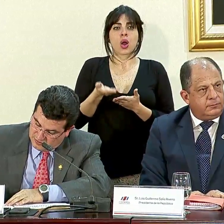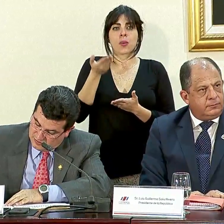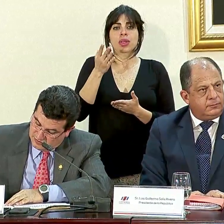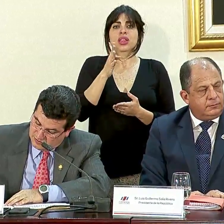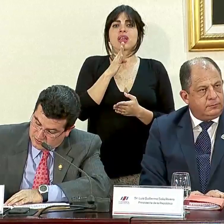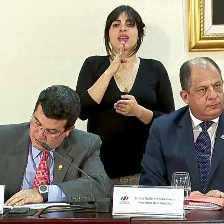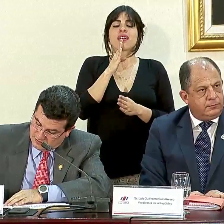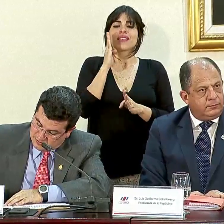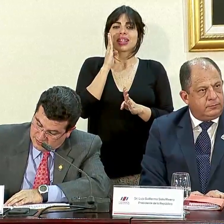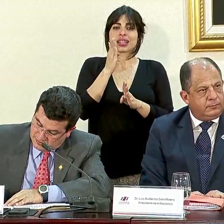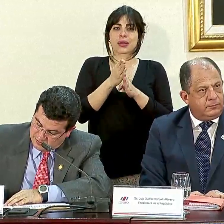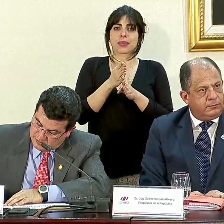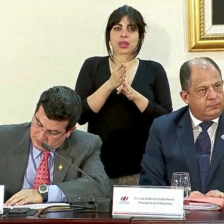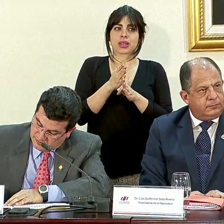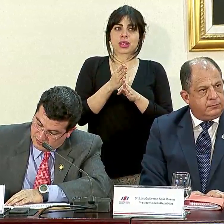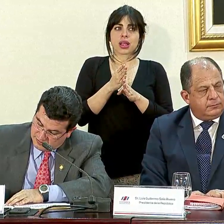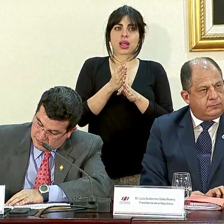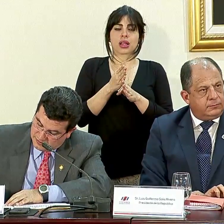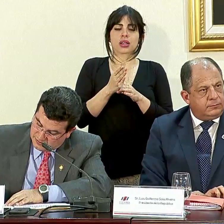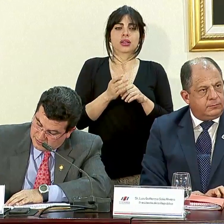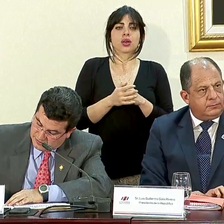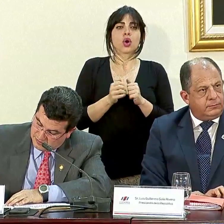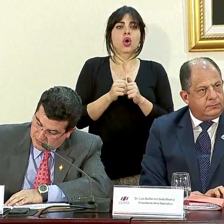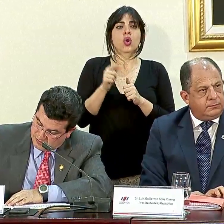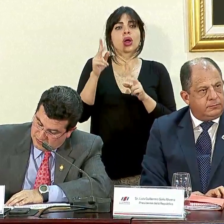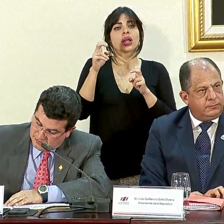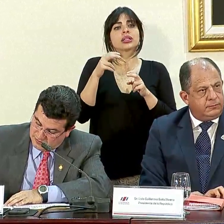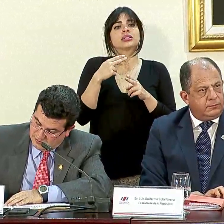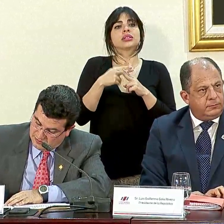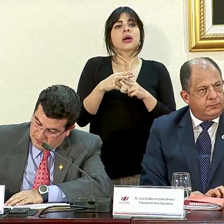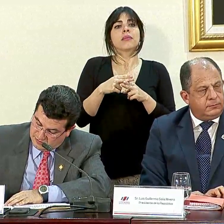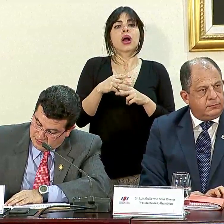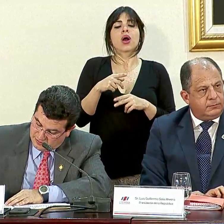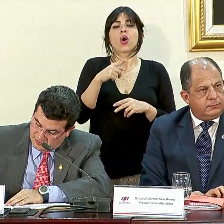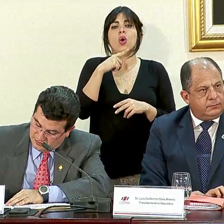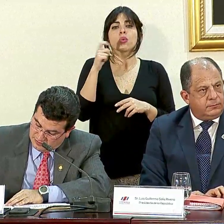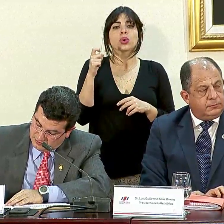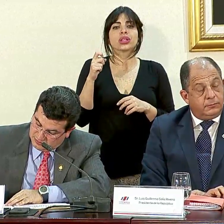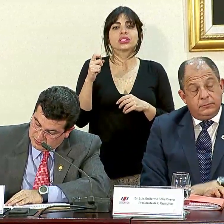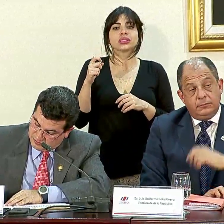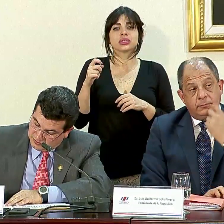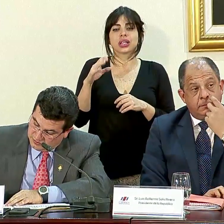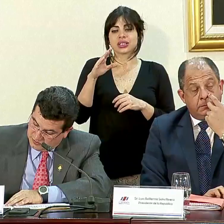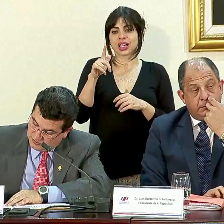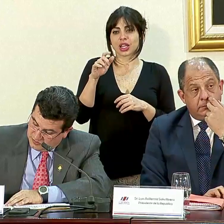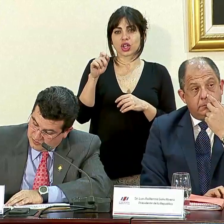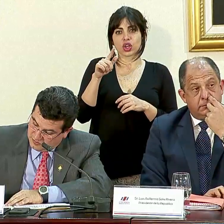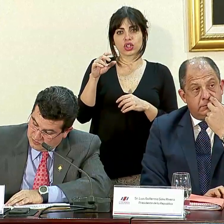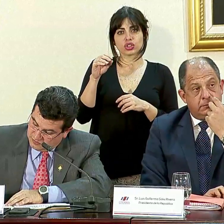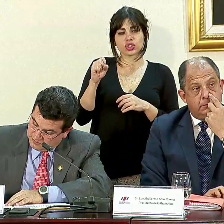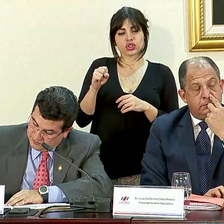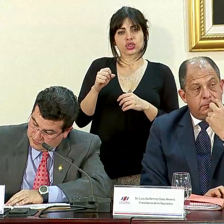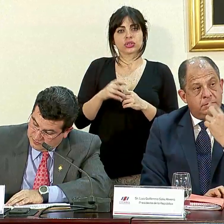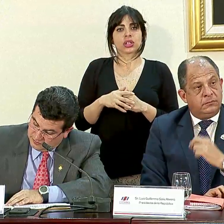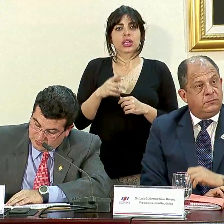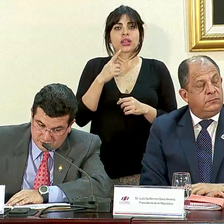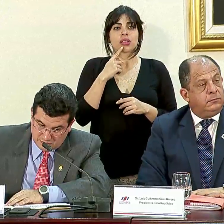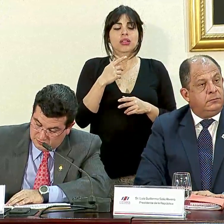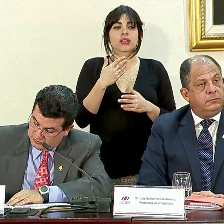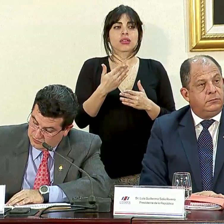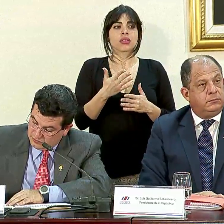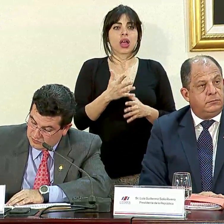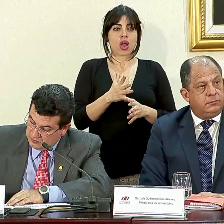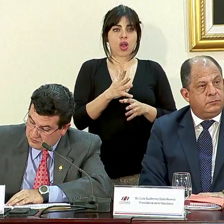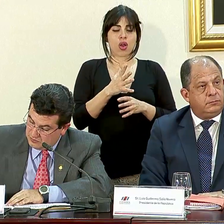refiere directamente al pacto con lo que él llama comunistas criollos. Dice que eso bajará la confianza en